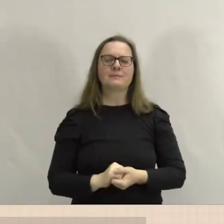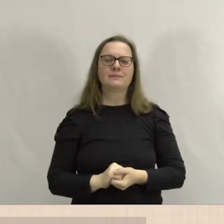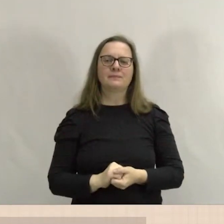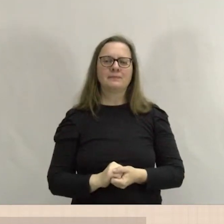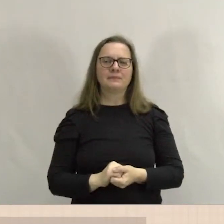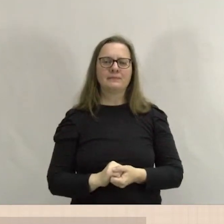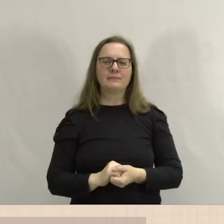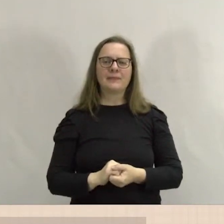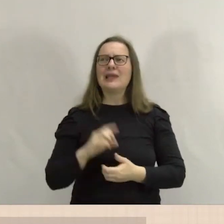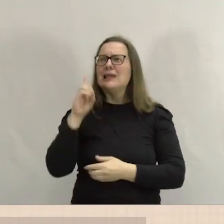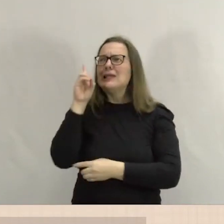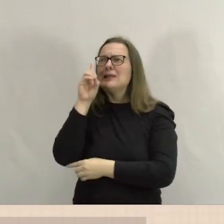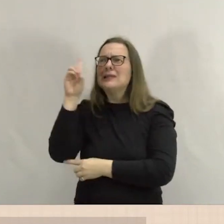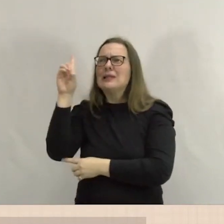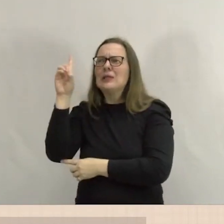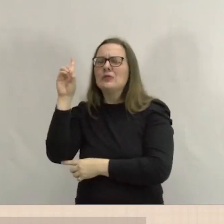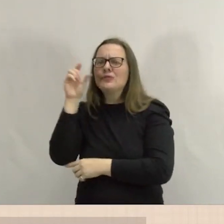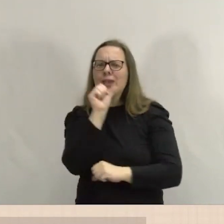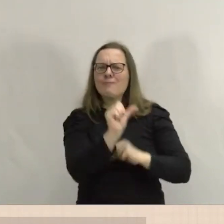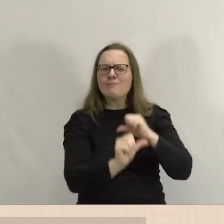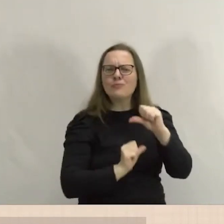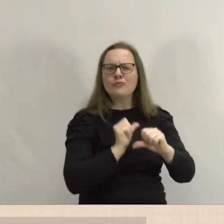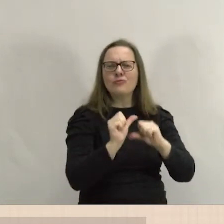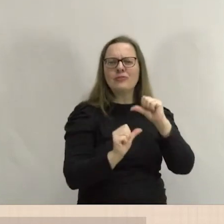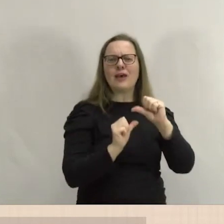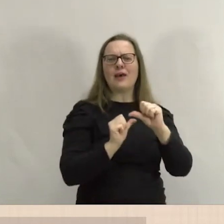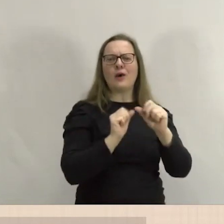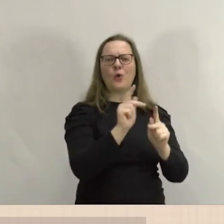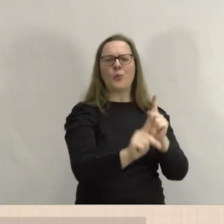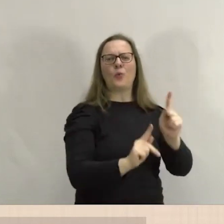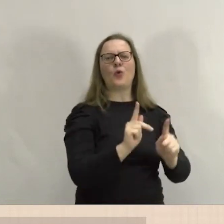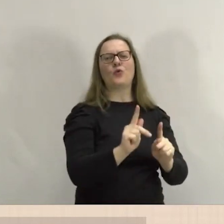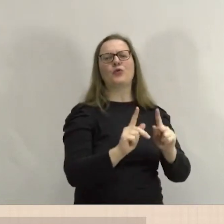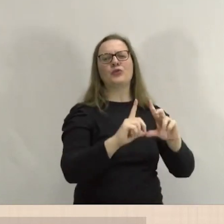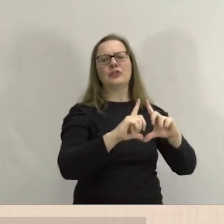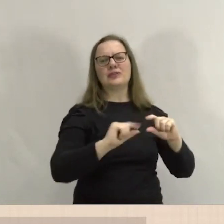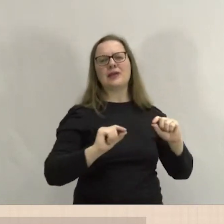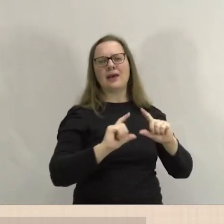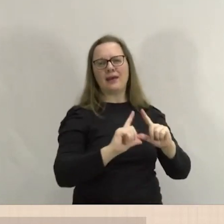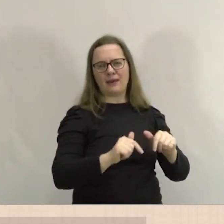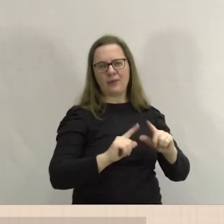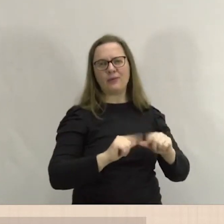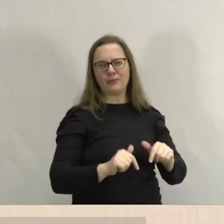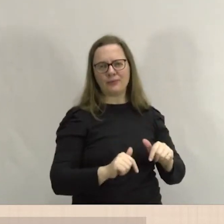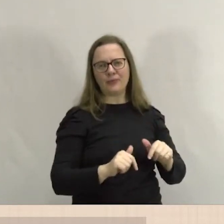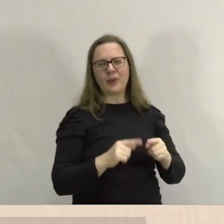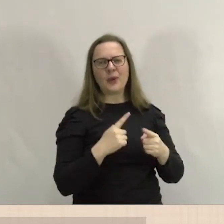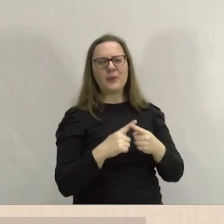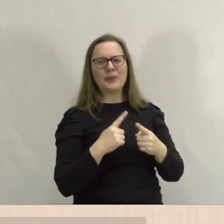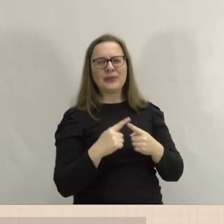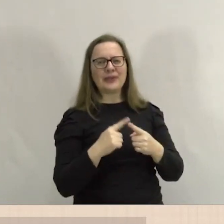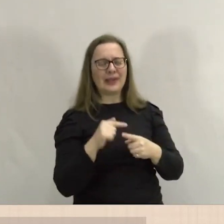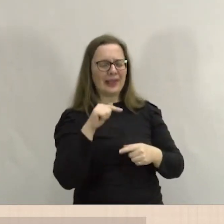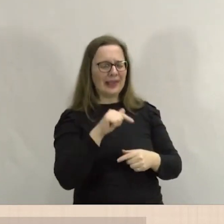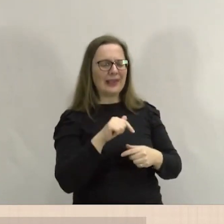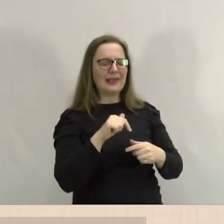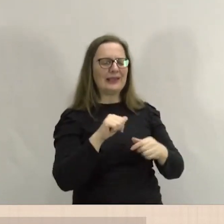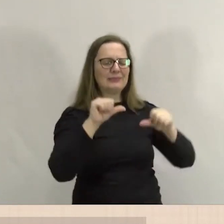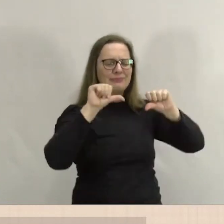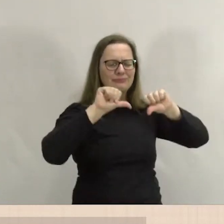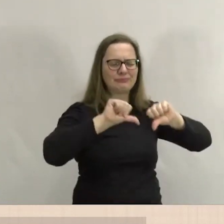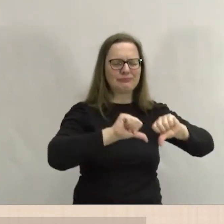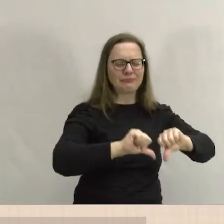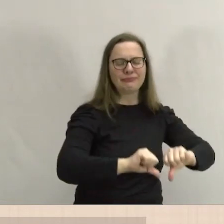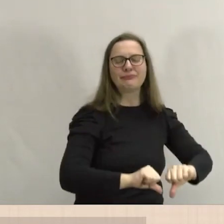quer restaurar Israel e voltar a abençoar o seu povo. E toda vez que